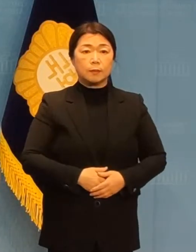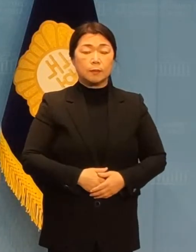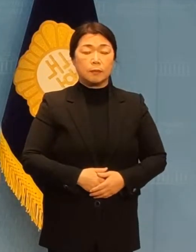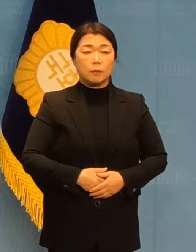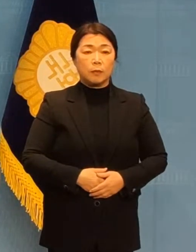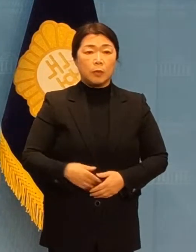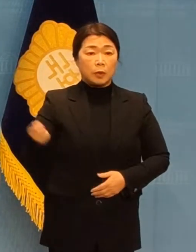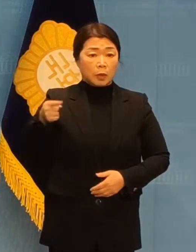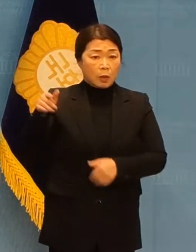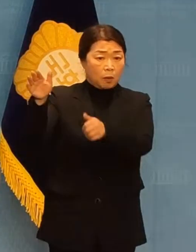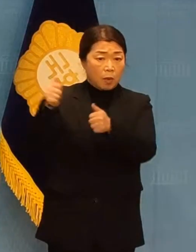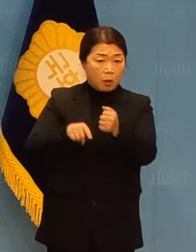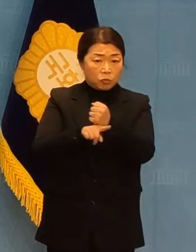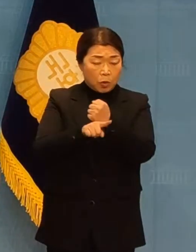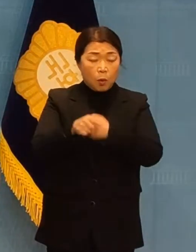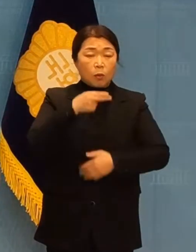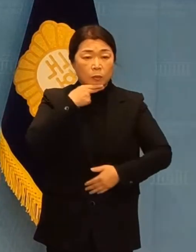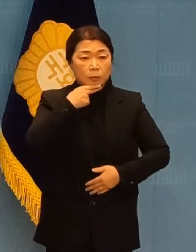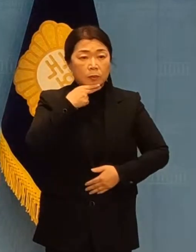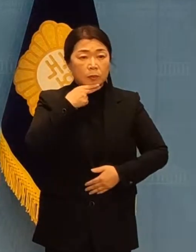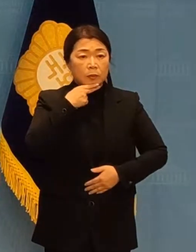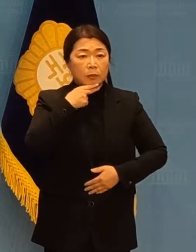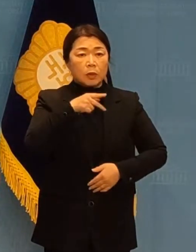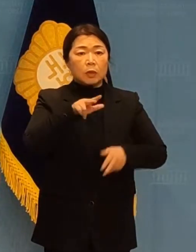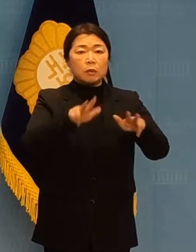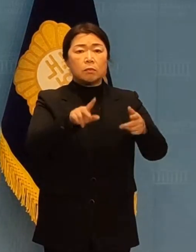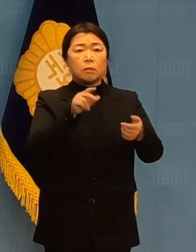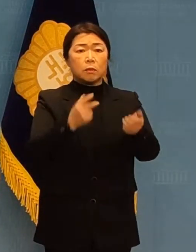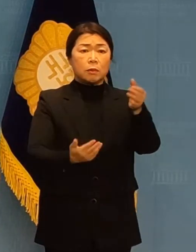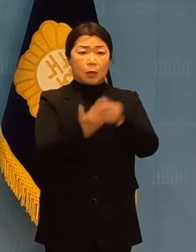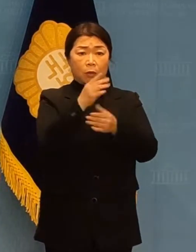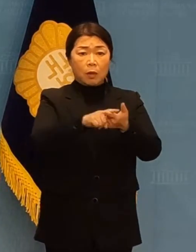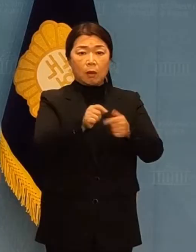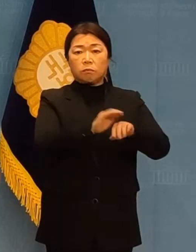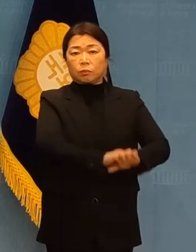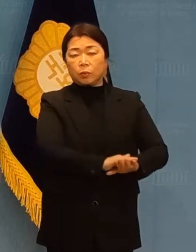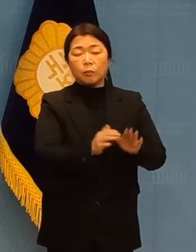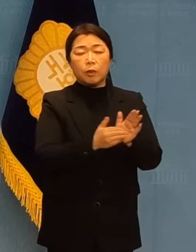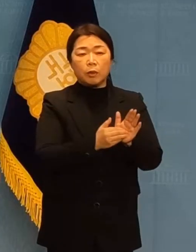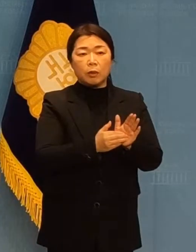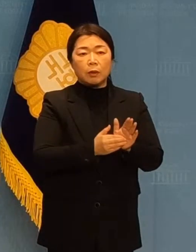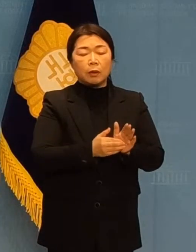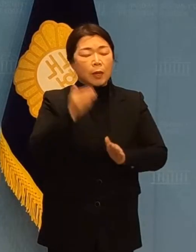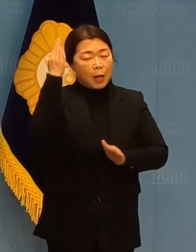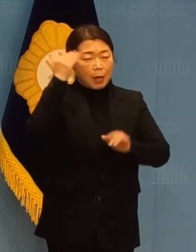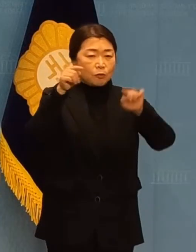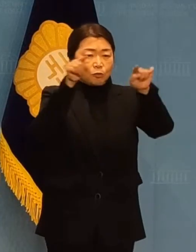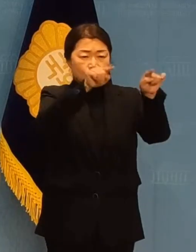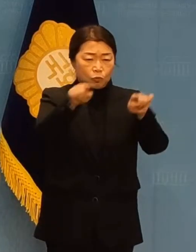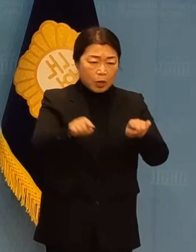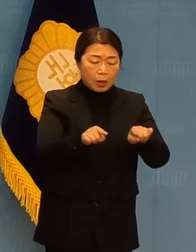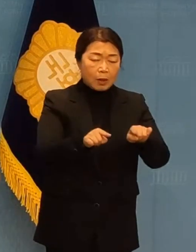이들을 수사하지 않고 이렇게 묻어버린다면 대한민국은 테러 천지가 될 것입니다.